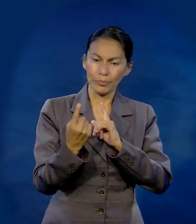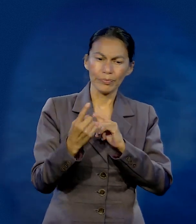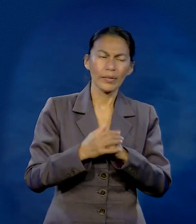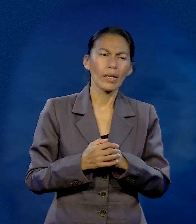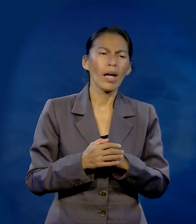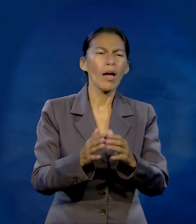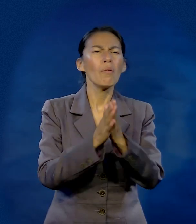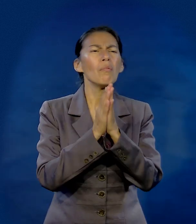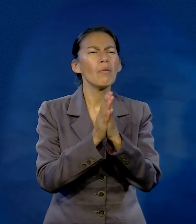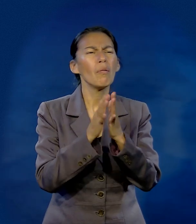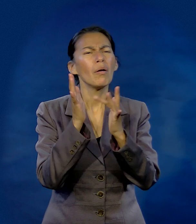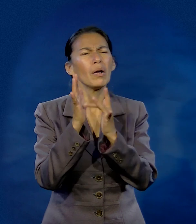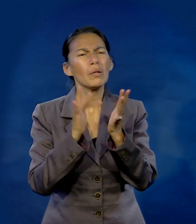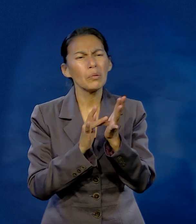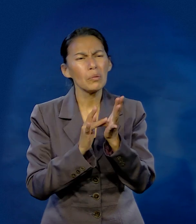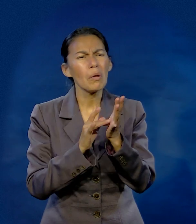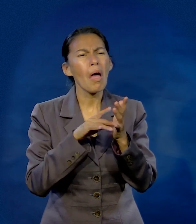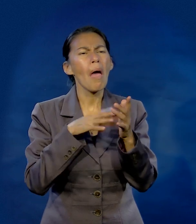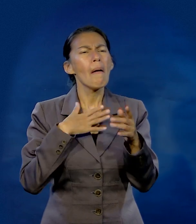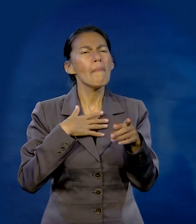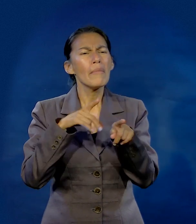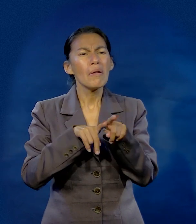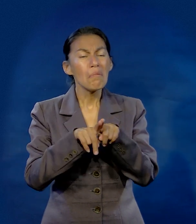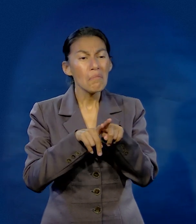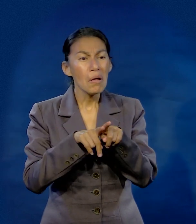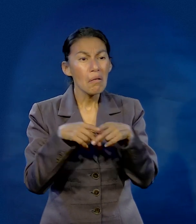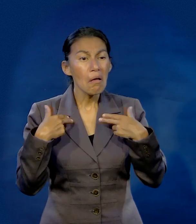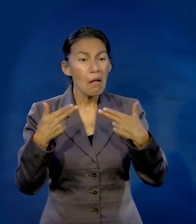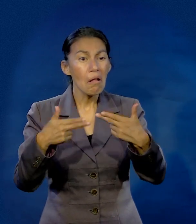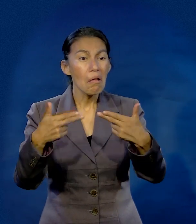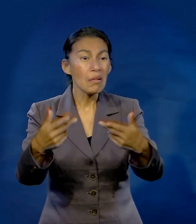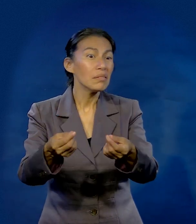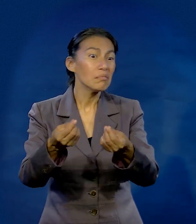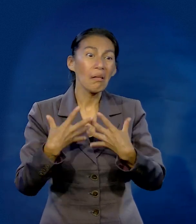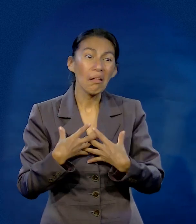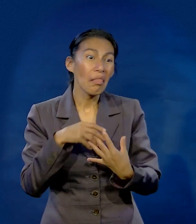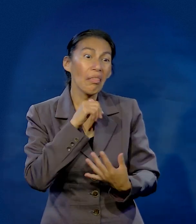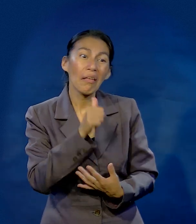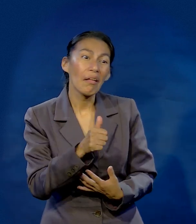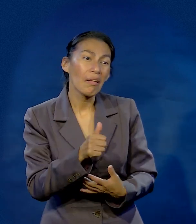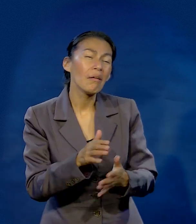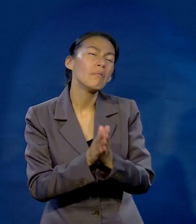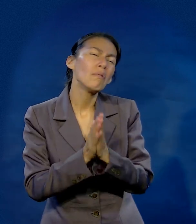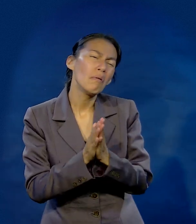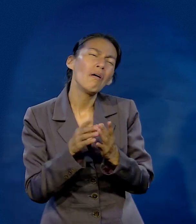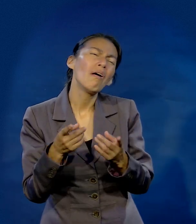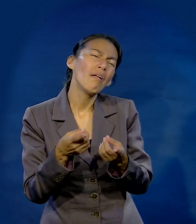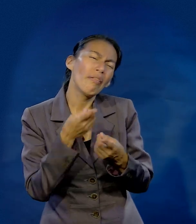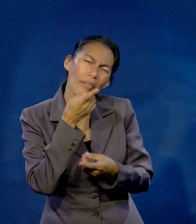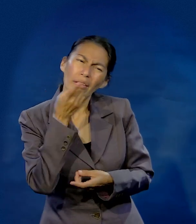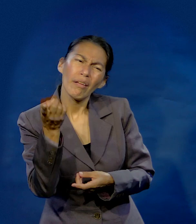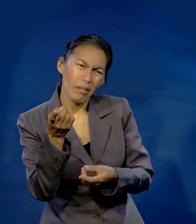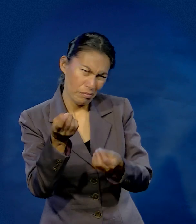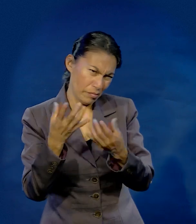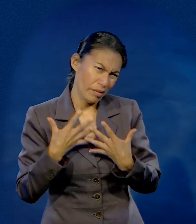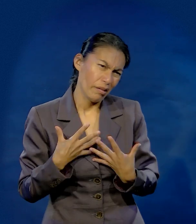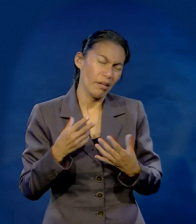leer el texto con esos lentes versículo 13 le dijo uno de la multitud maestro